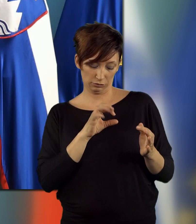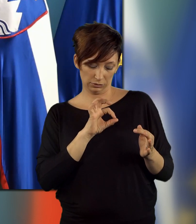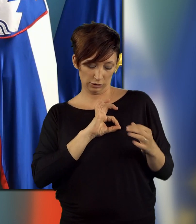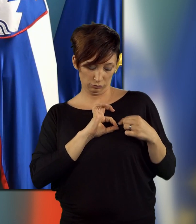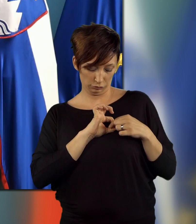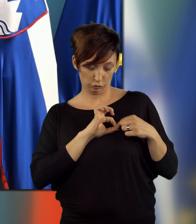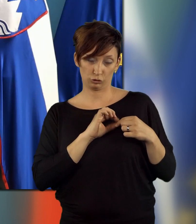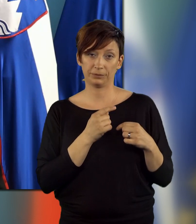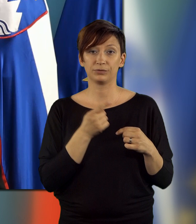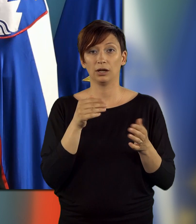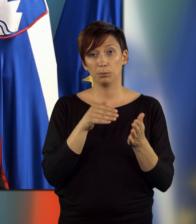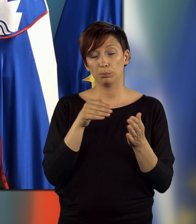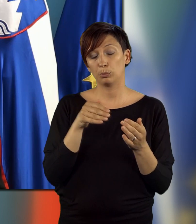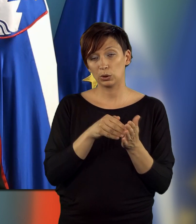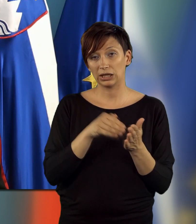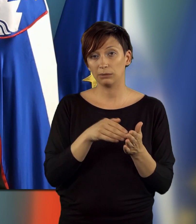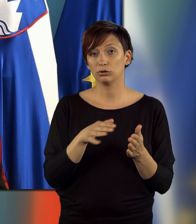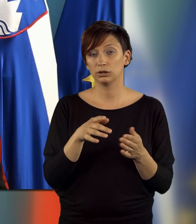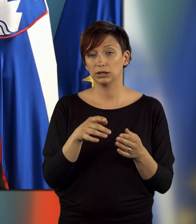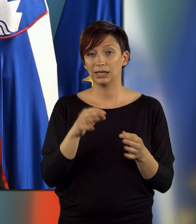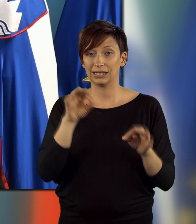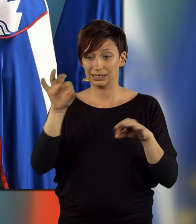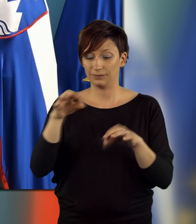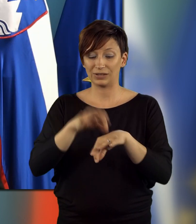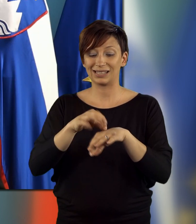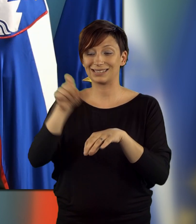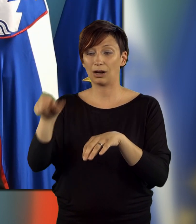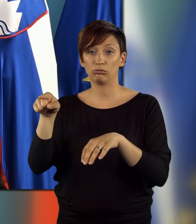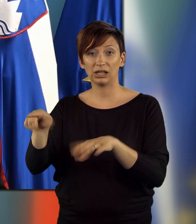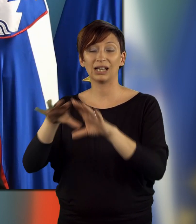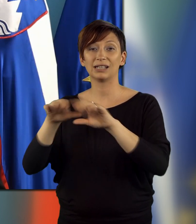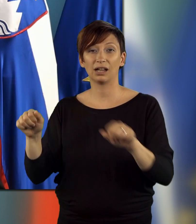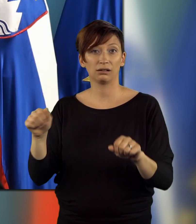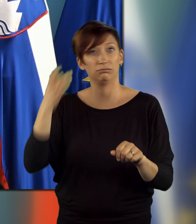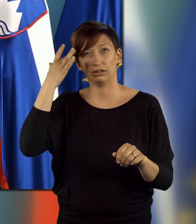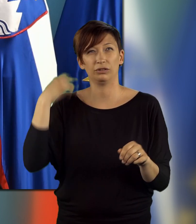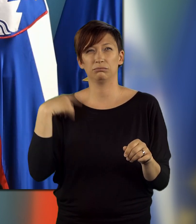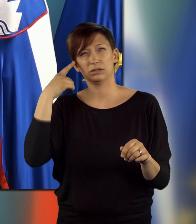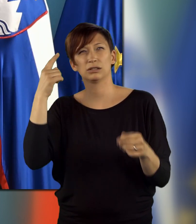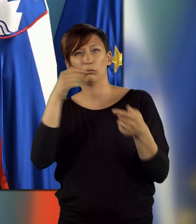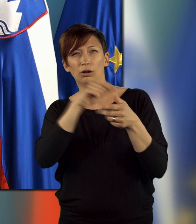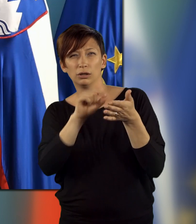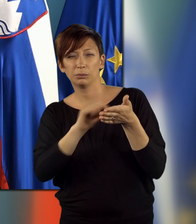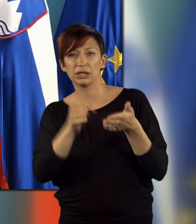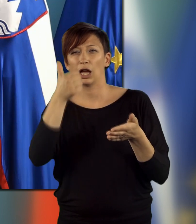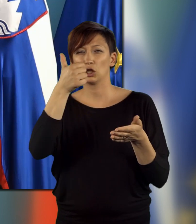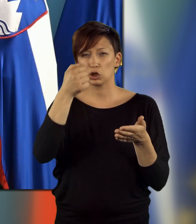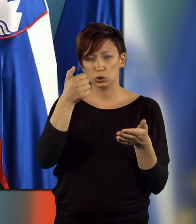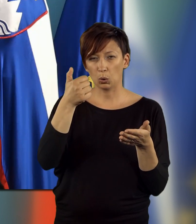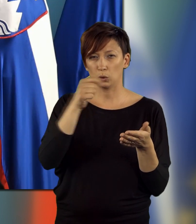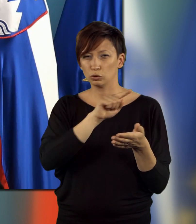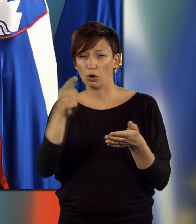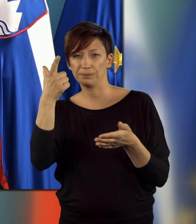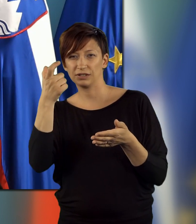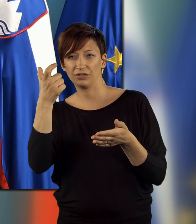najzahtevnejših posegov, da je potrebno, da zdravnik naredi, ne vem, mislim, da je bilo tam napisano